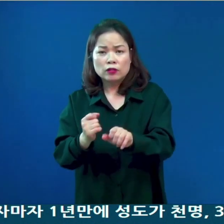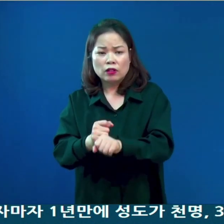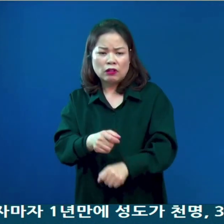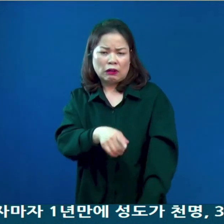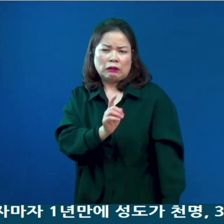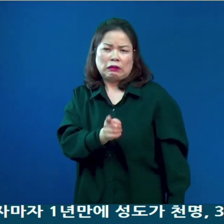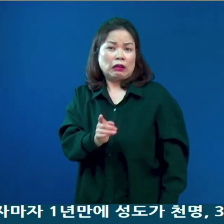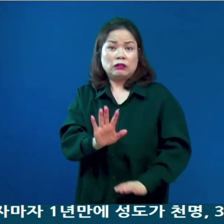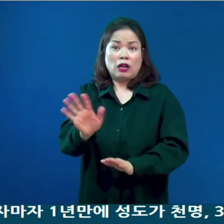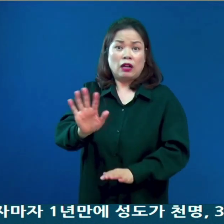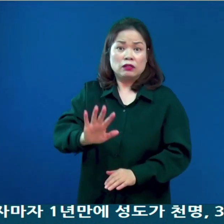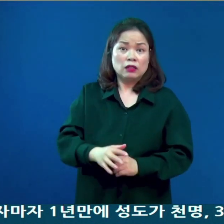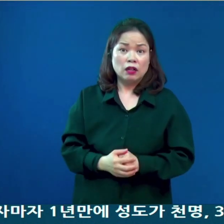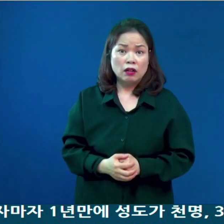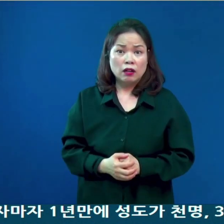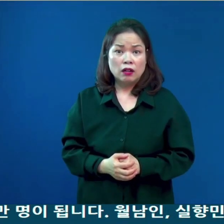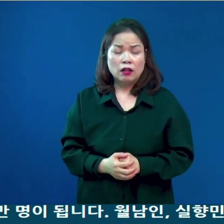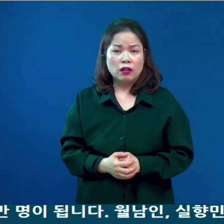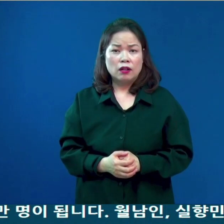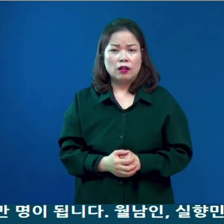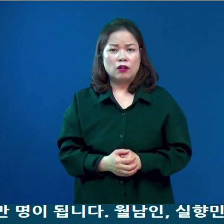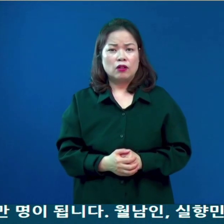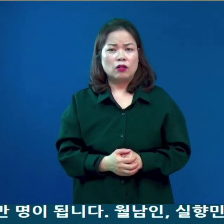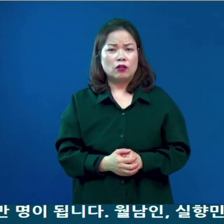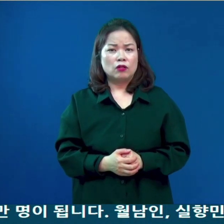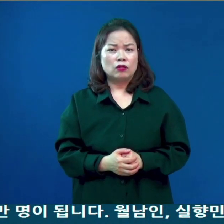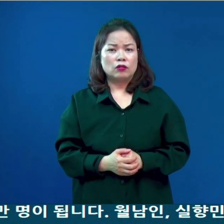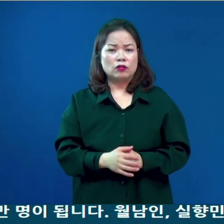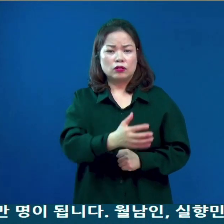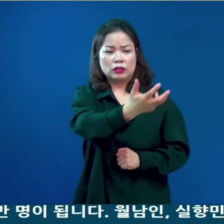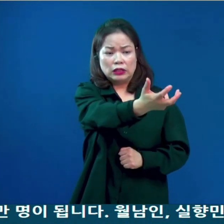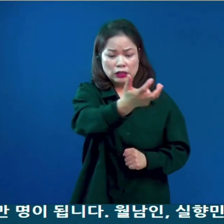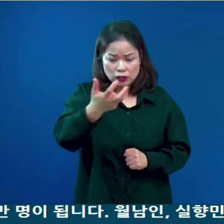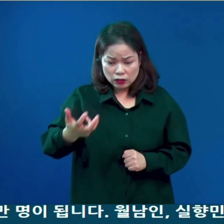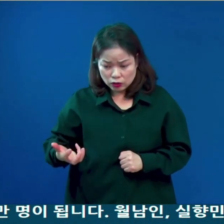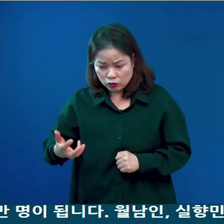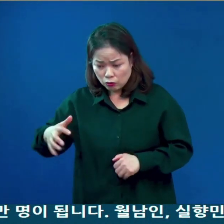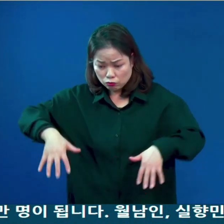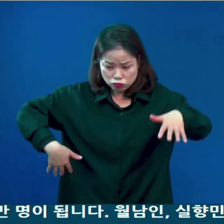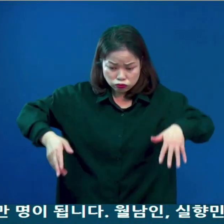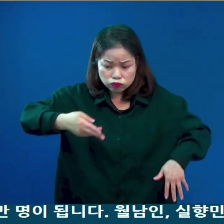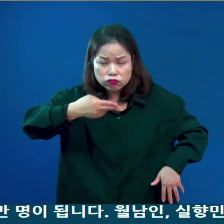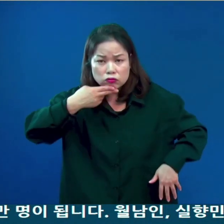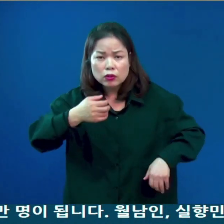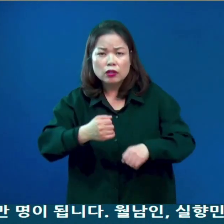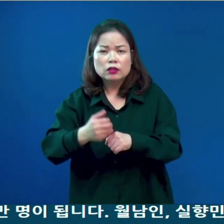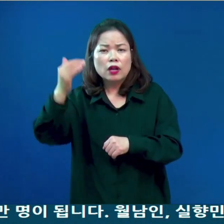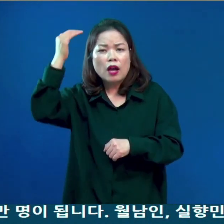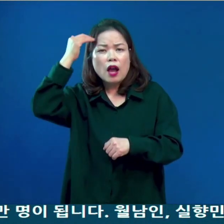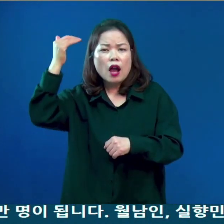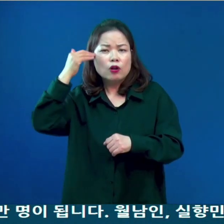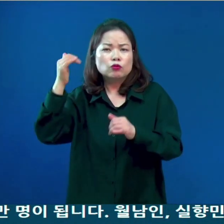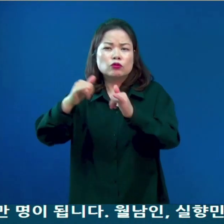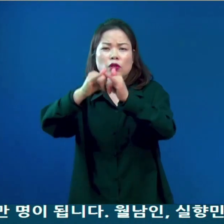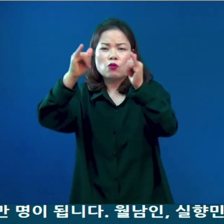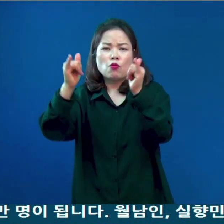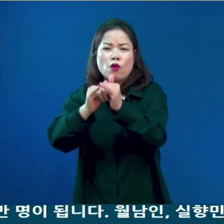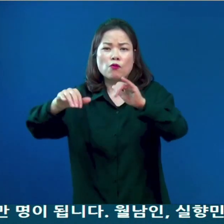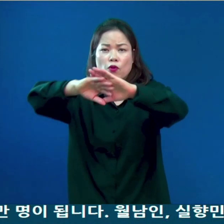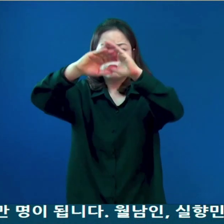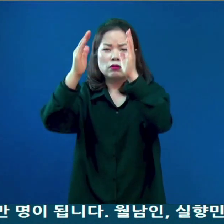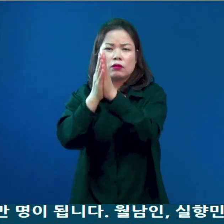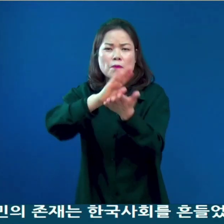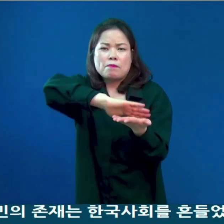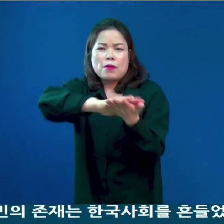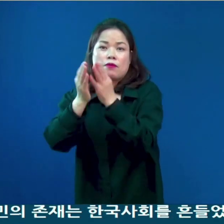손가락질 당하는 자들이 아니었습니다. 무일푼으로 내려왔지만 한국 사회의 저변을 완전히 새롭게